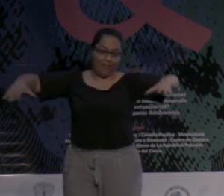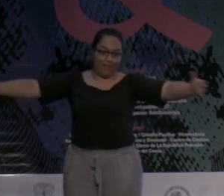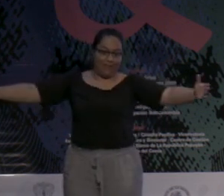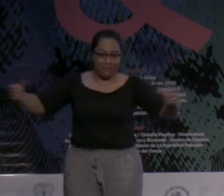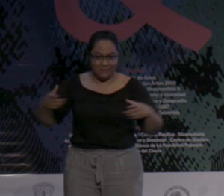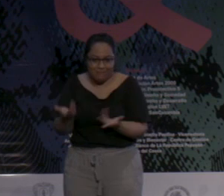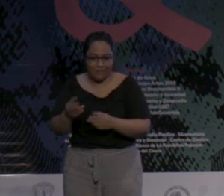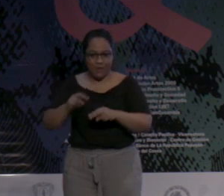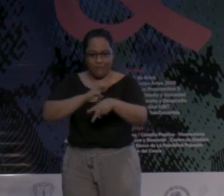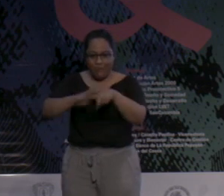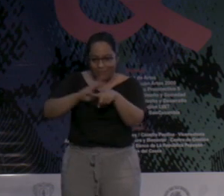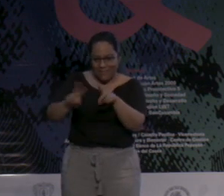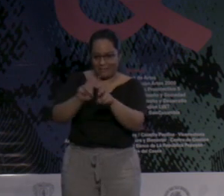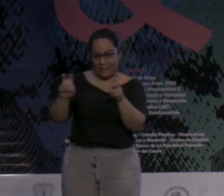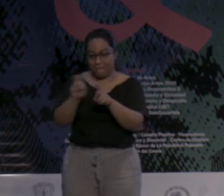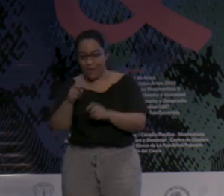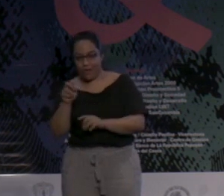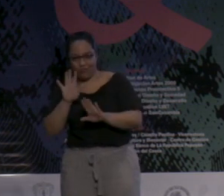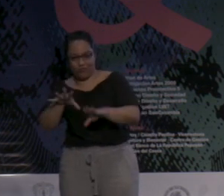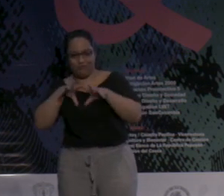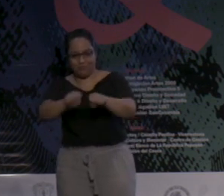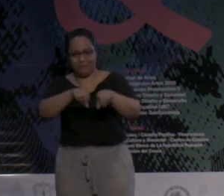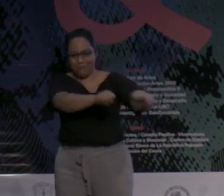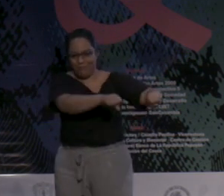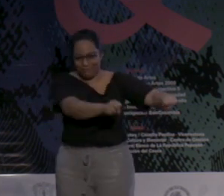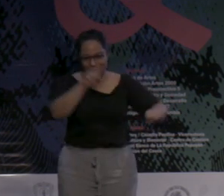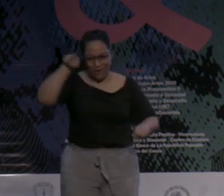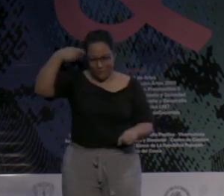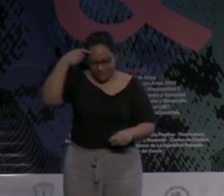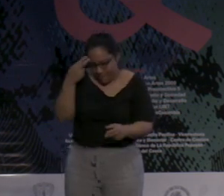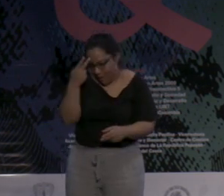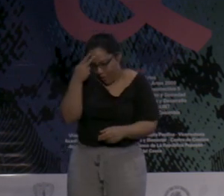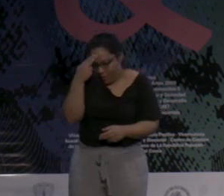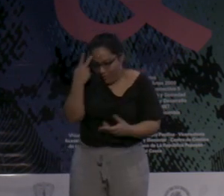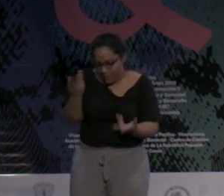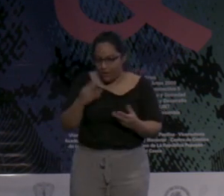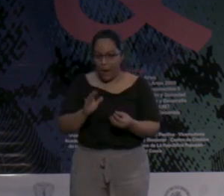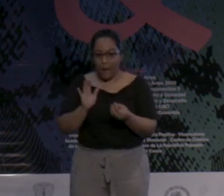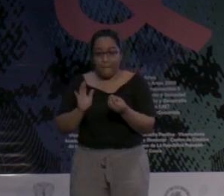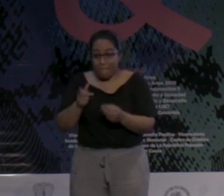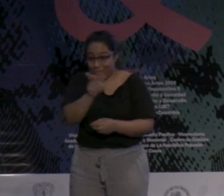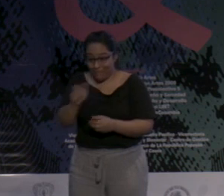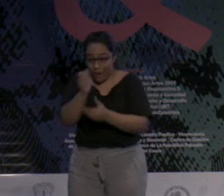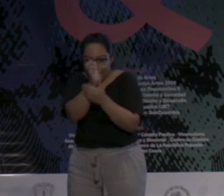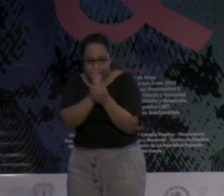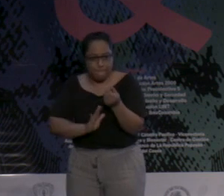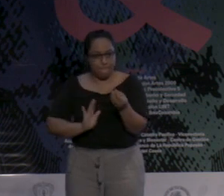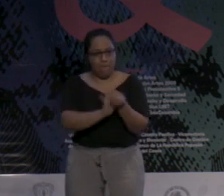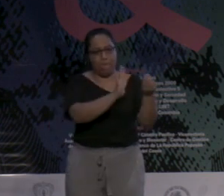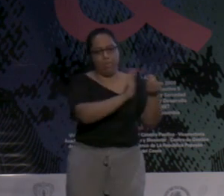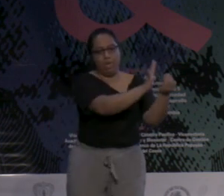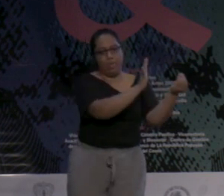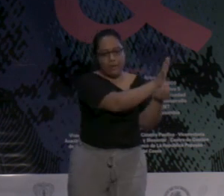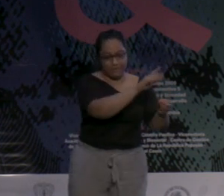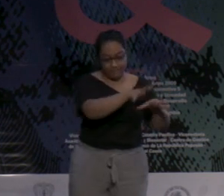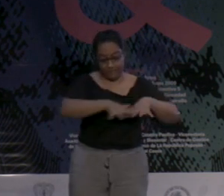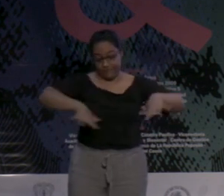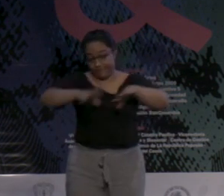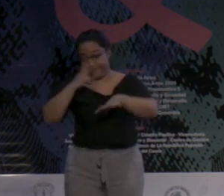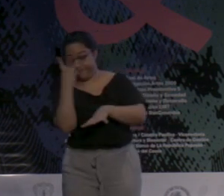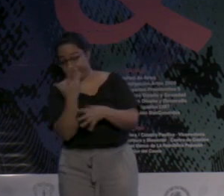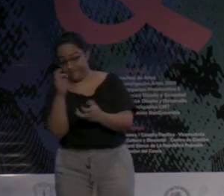ciudad de Bogotá, demoliciones, que empezaban a producir un rediseño de la ciudad en la medida en que se demolían casas para